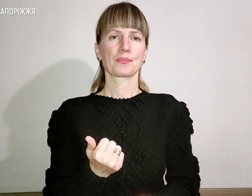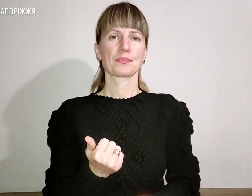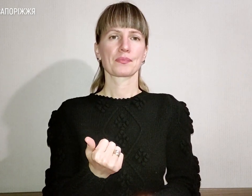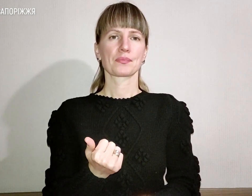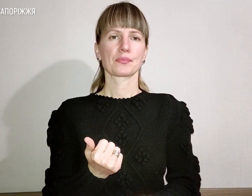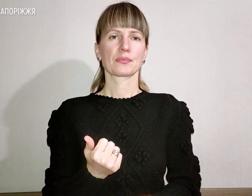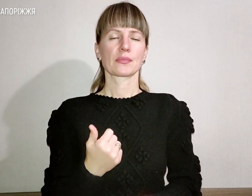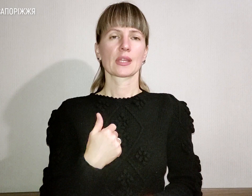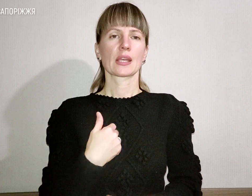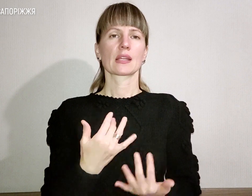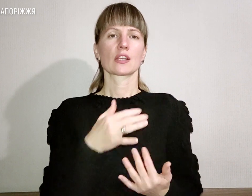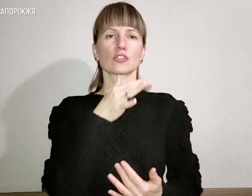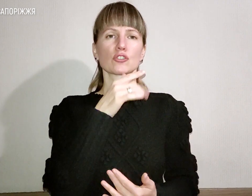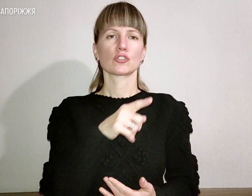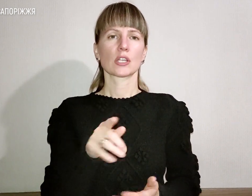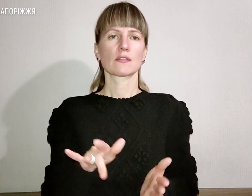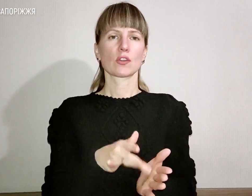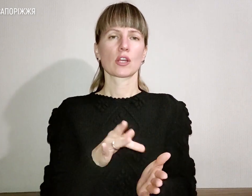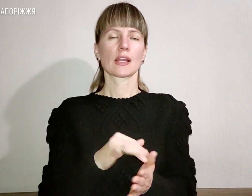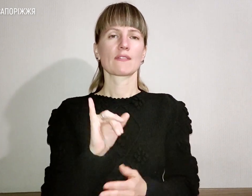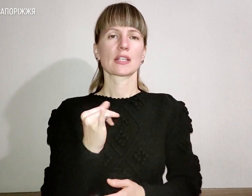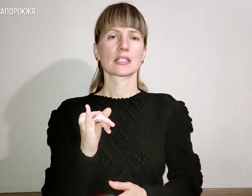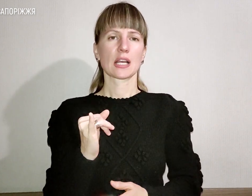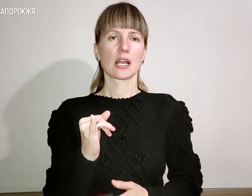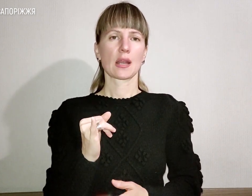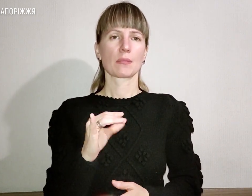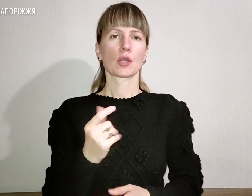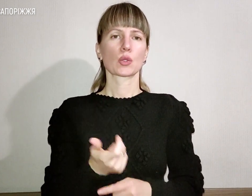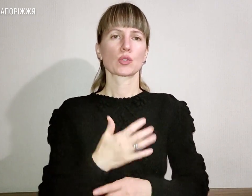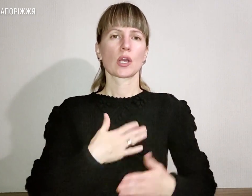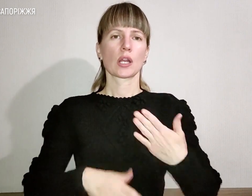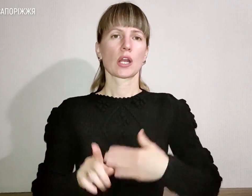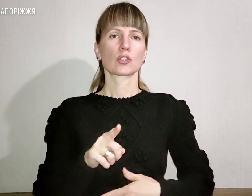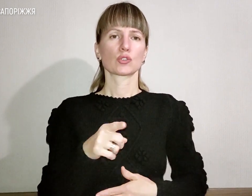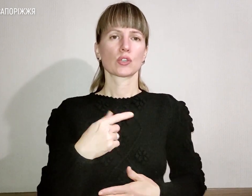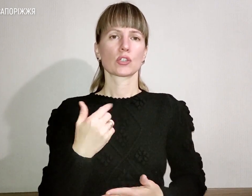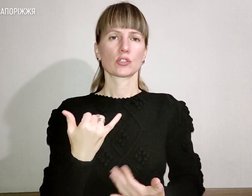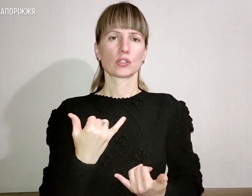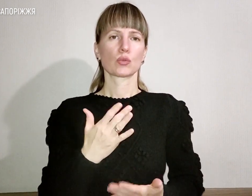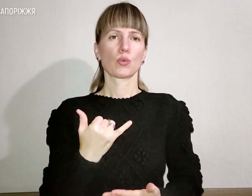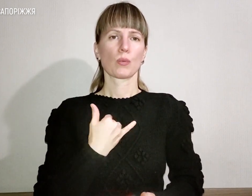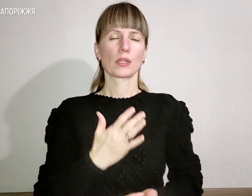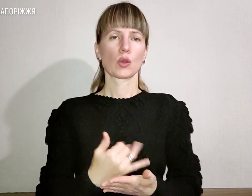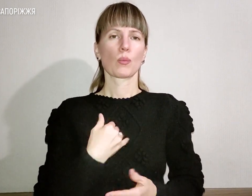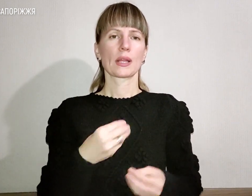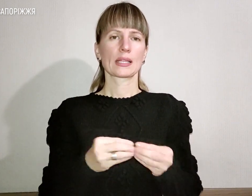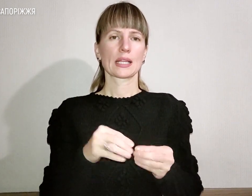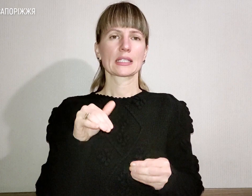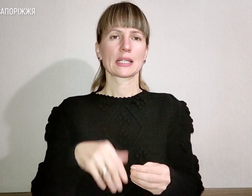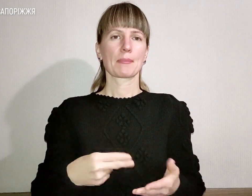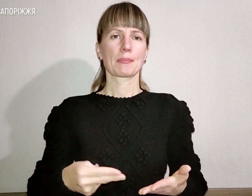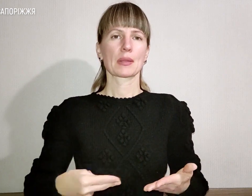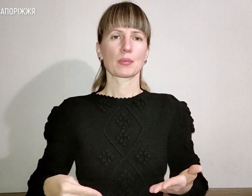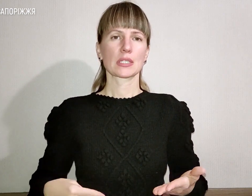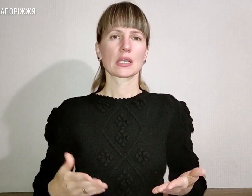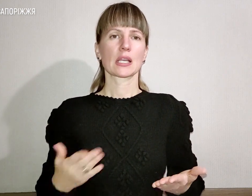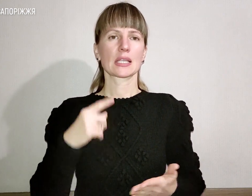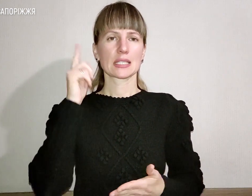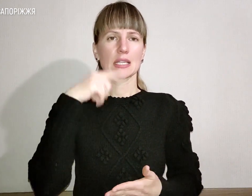Я деякий час веду сторінку в Інстаграмі, і дуже рада, що я її веду, тому що маю 10 тисяч підписників, які знають мене,